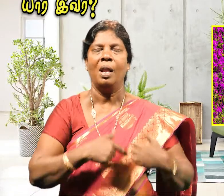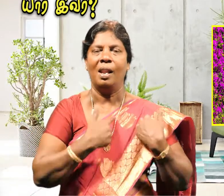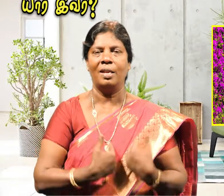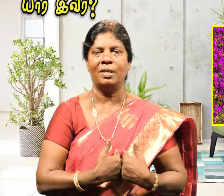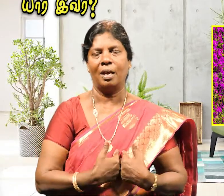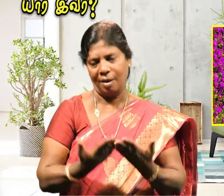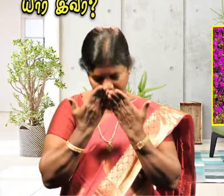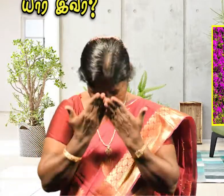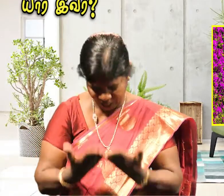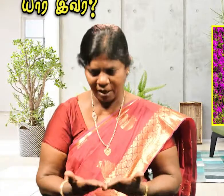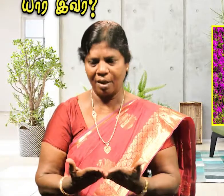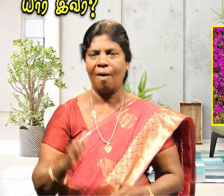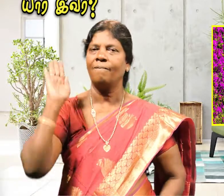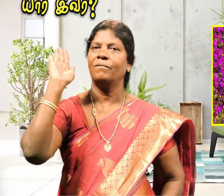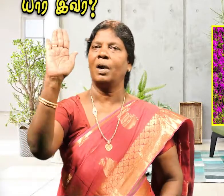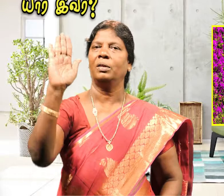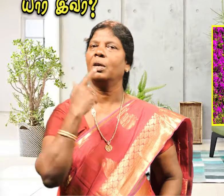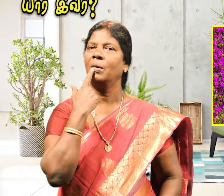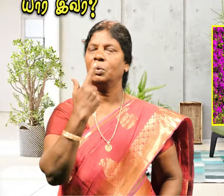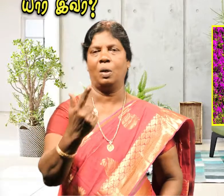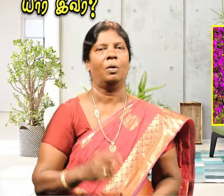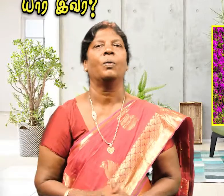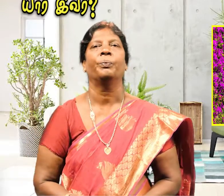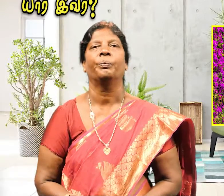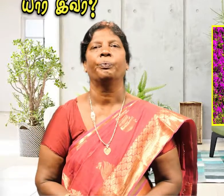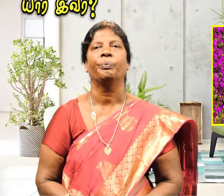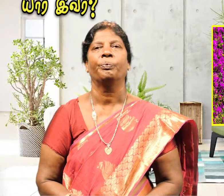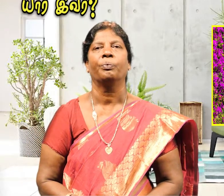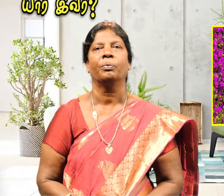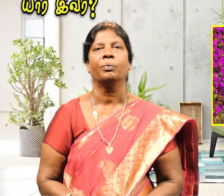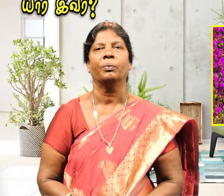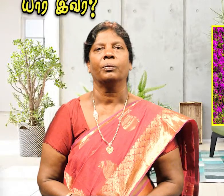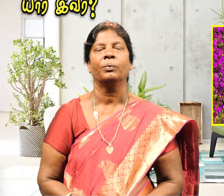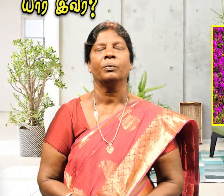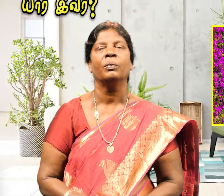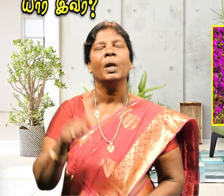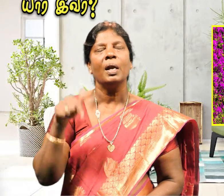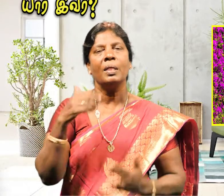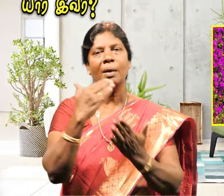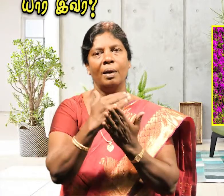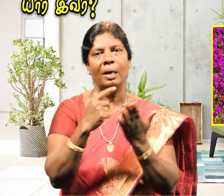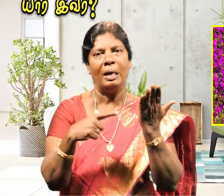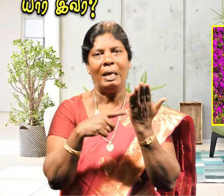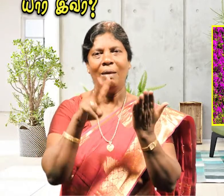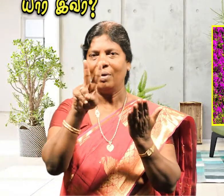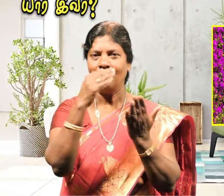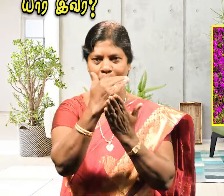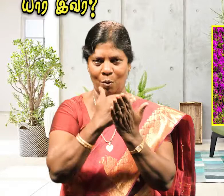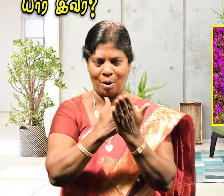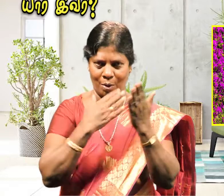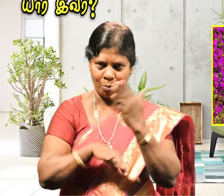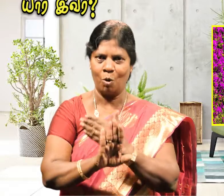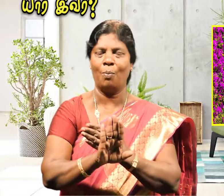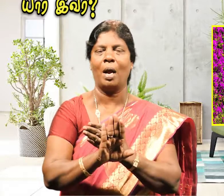எங்களுடைய நெஞ்சார்ந்த வணக்கங்களையும் வாழ்த்துக்களையும் நாங்கள் கூறிக்கொள்கிறோம். இந்த நிகழ்ச்சியின்